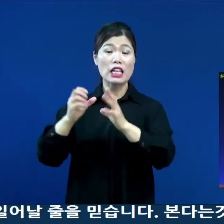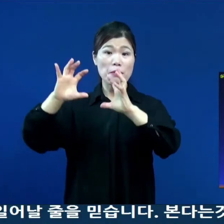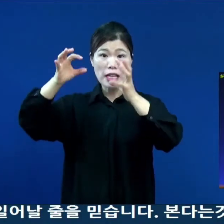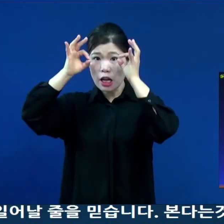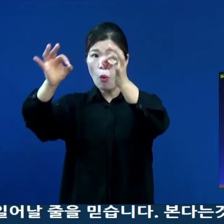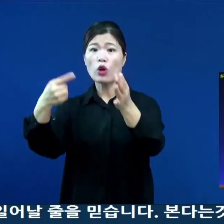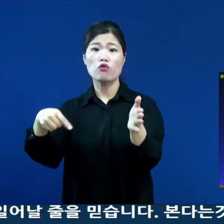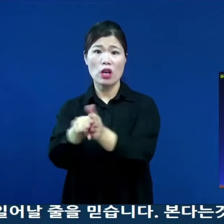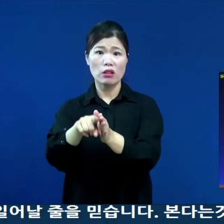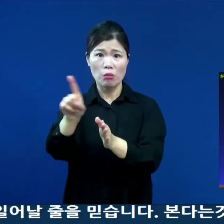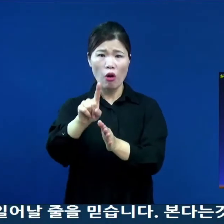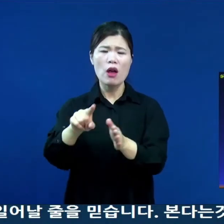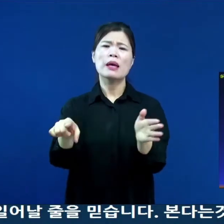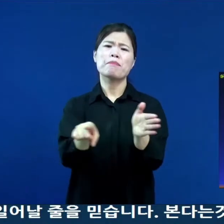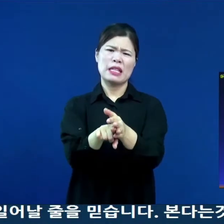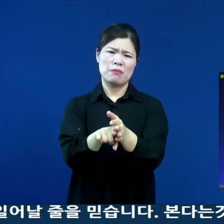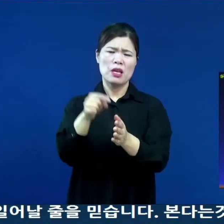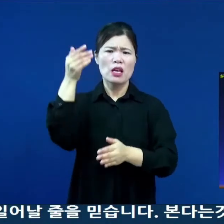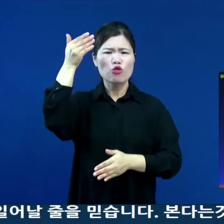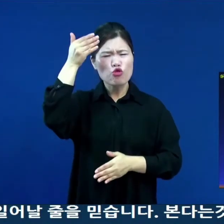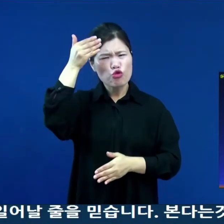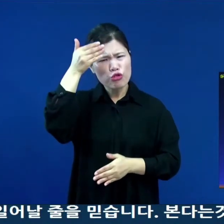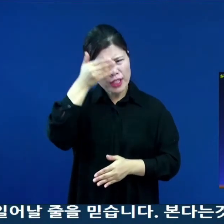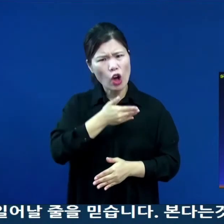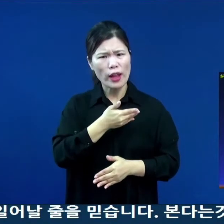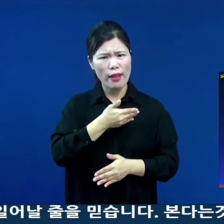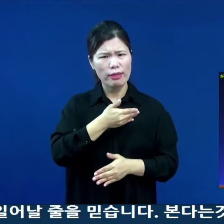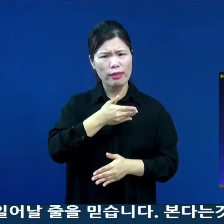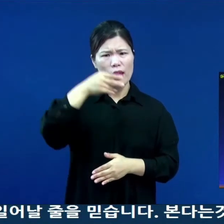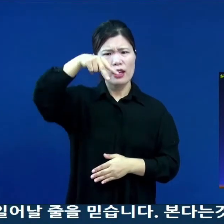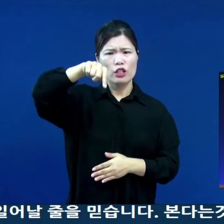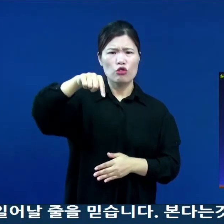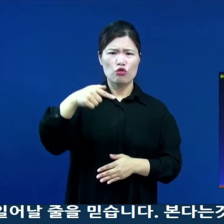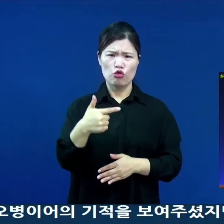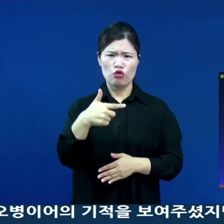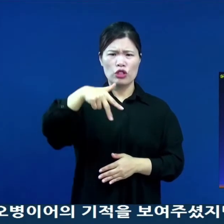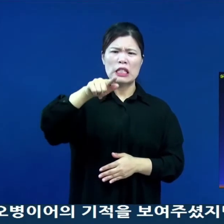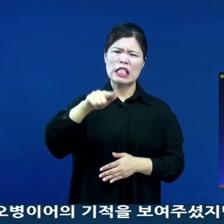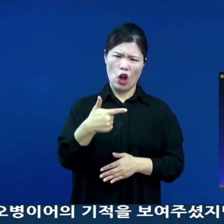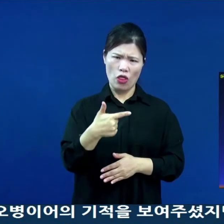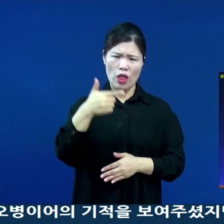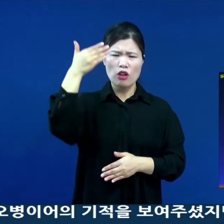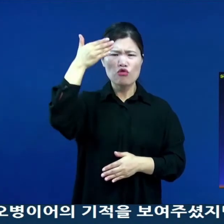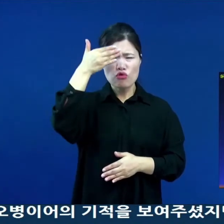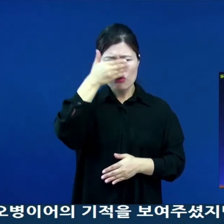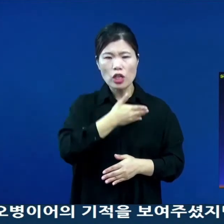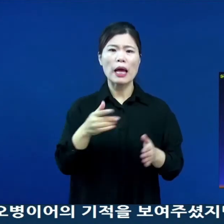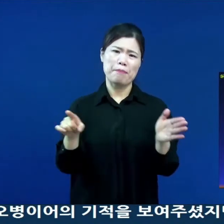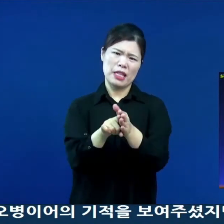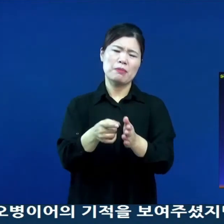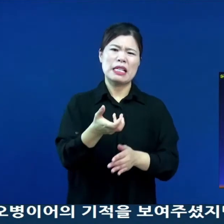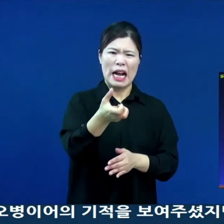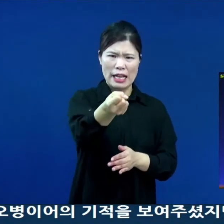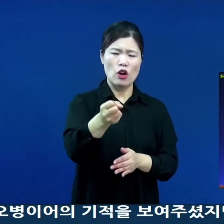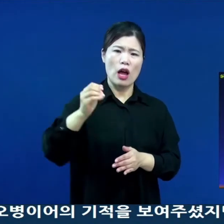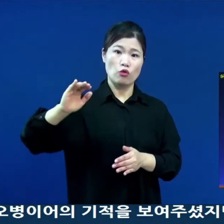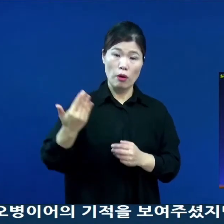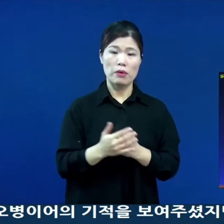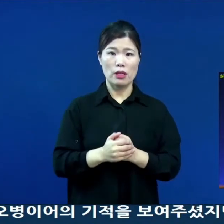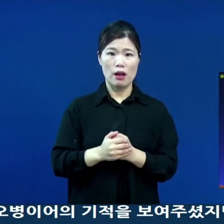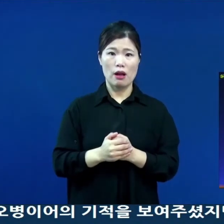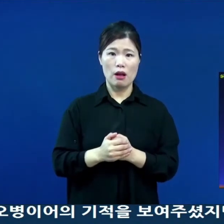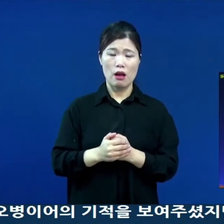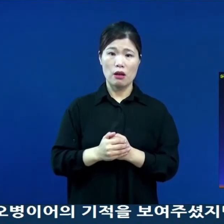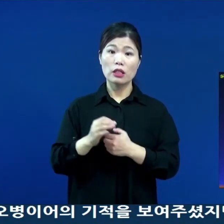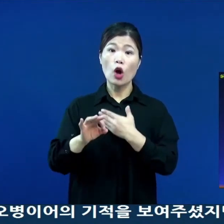믿음이 순전한 믿음을, 깨끗한 믿음을, 씻기어진 믿음을 가져야 하나님의 세계를 볼 수 있는